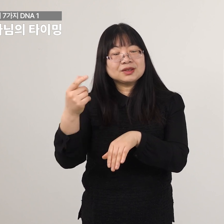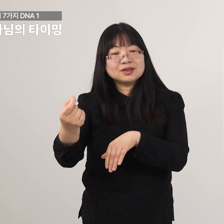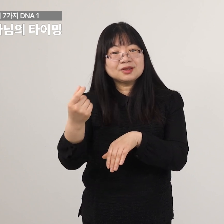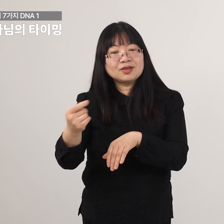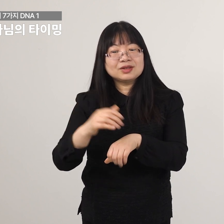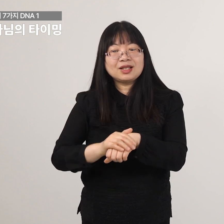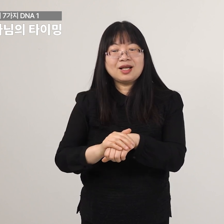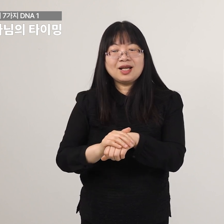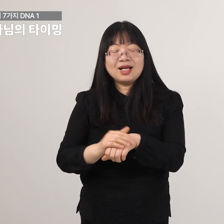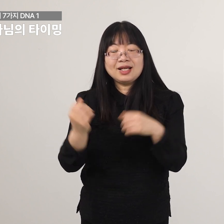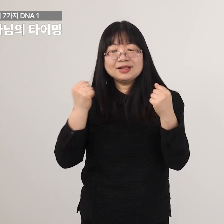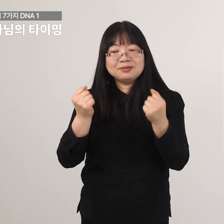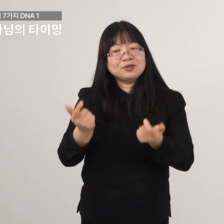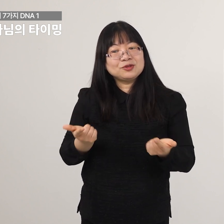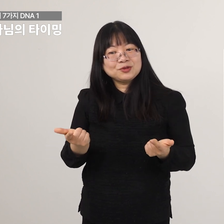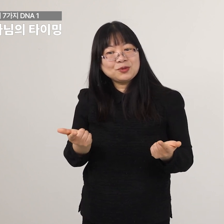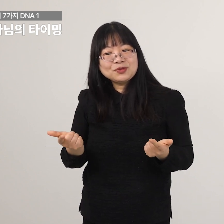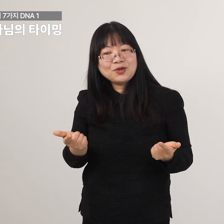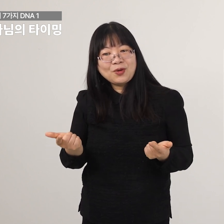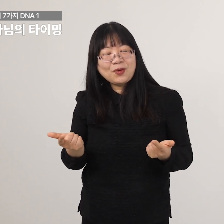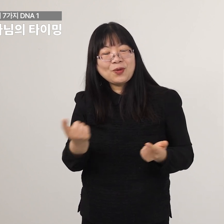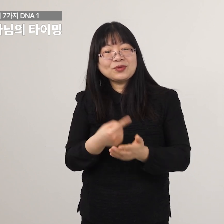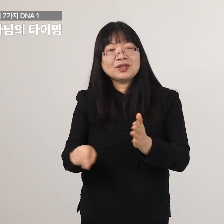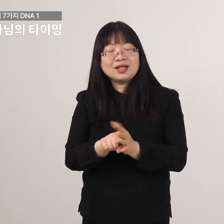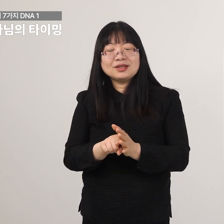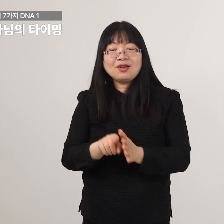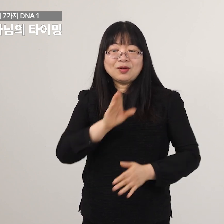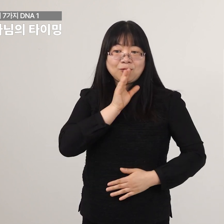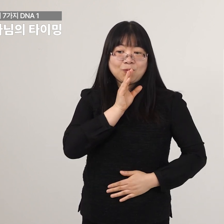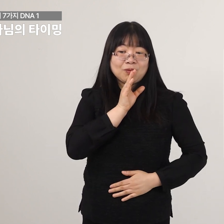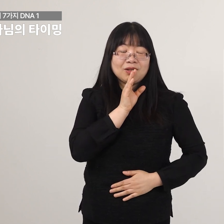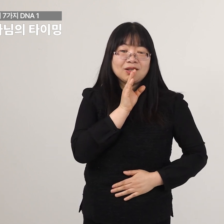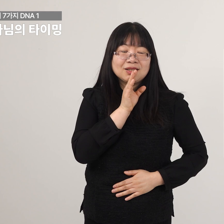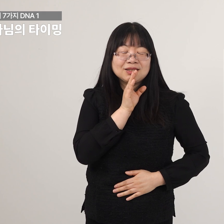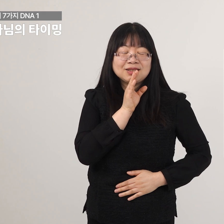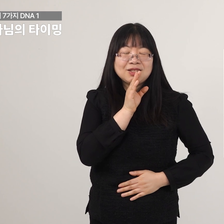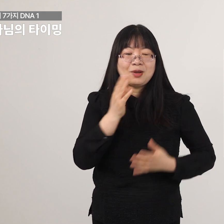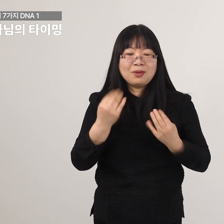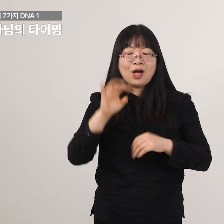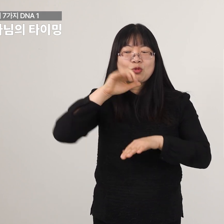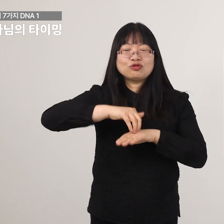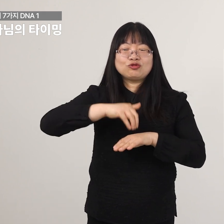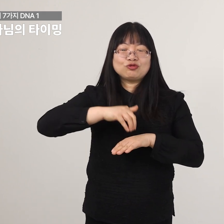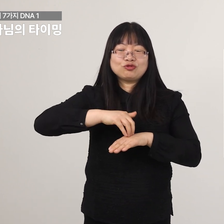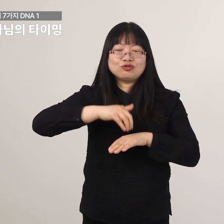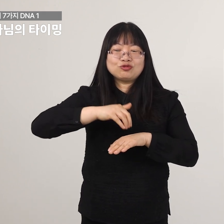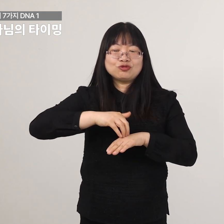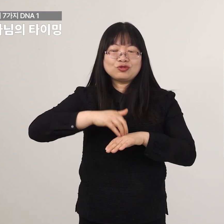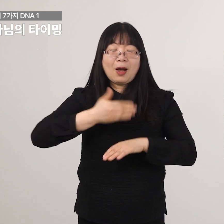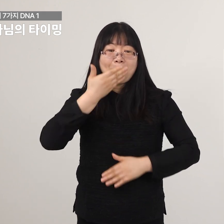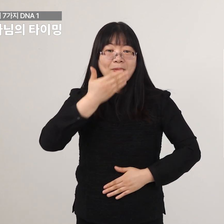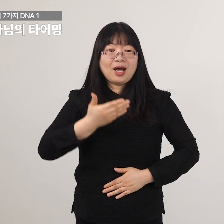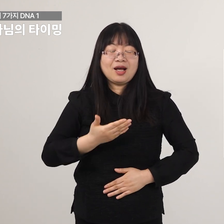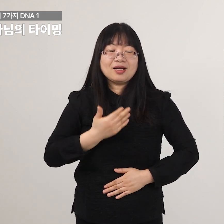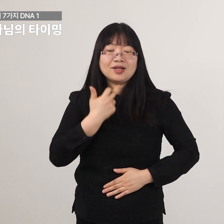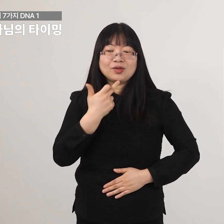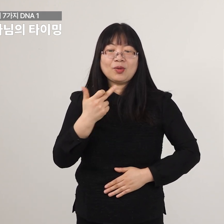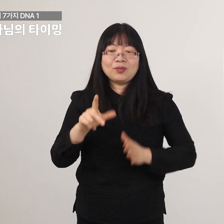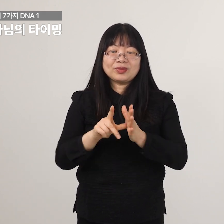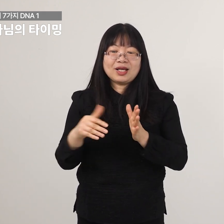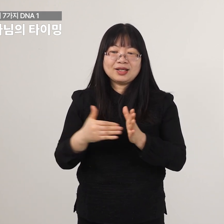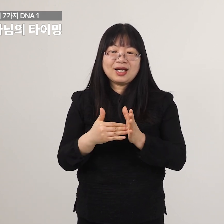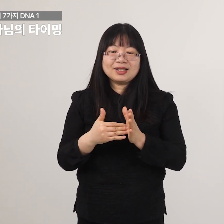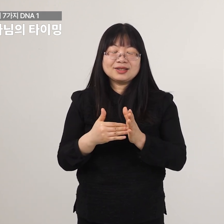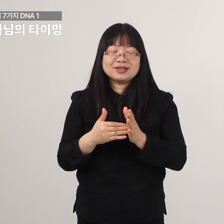그렇게 힘이 조절되기까지 그가 얼마나 많은 훈련을 했을까요? 17살